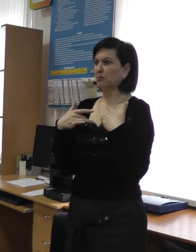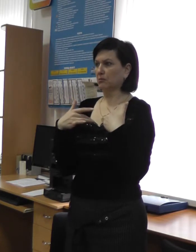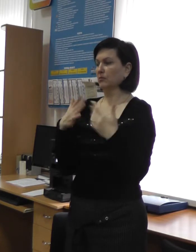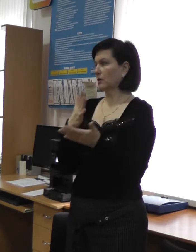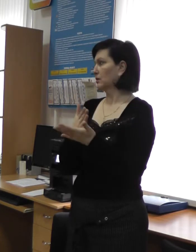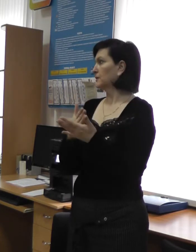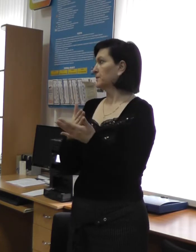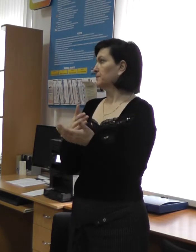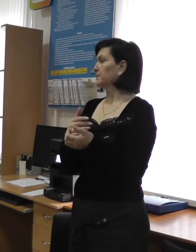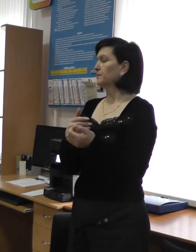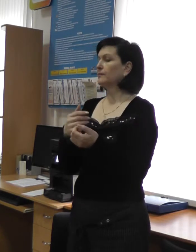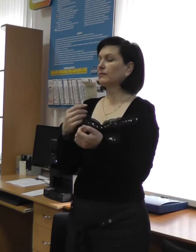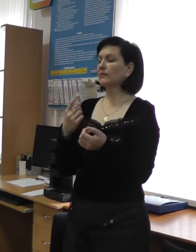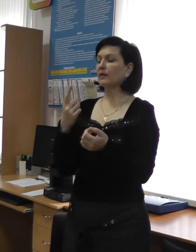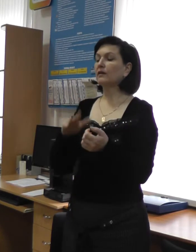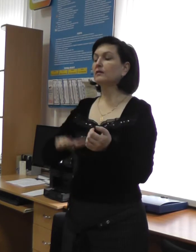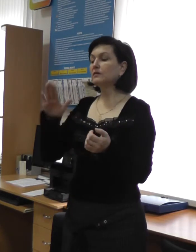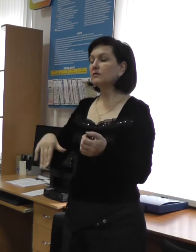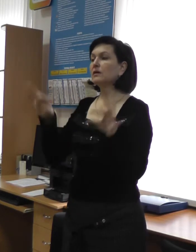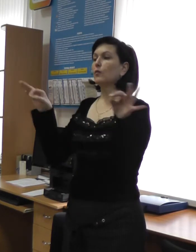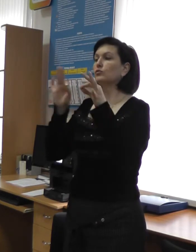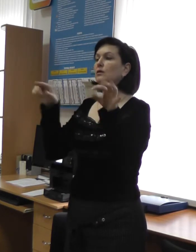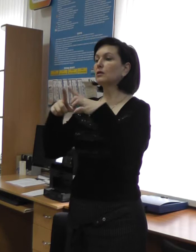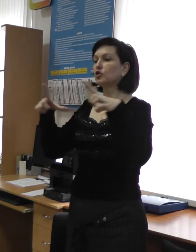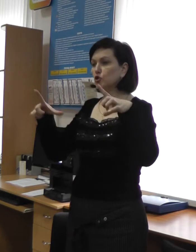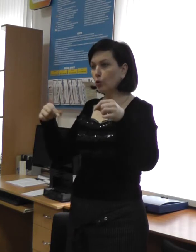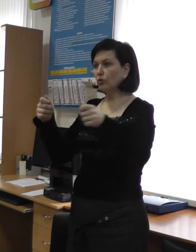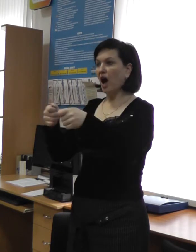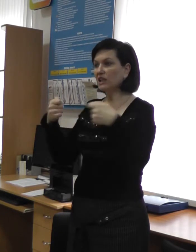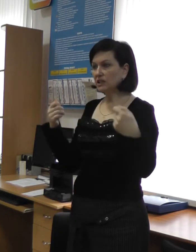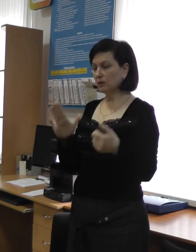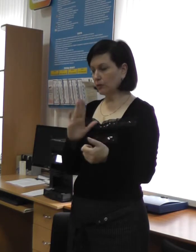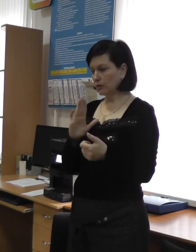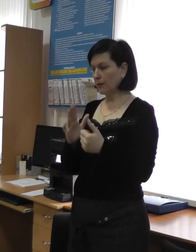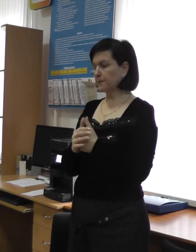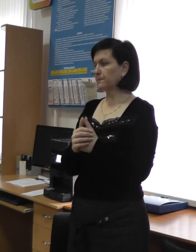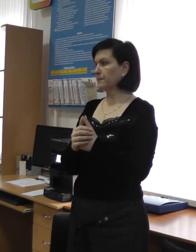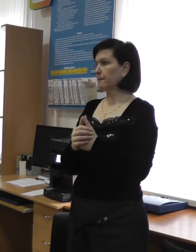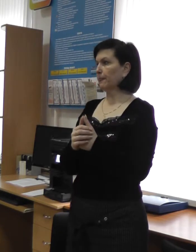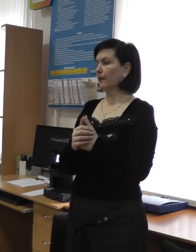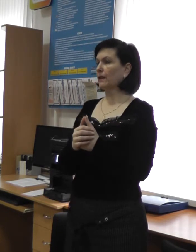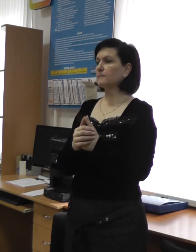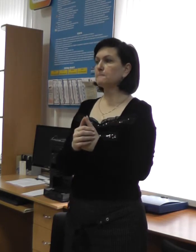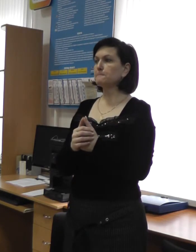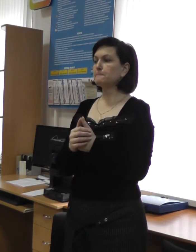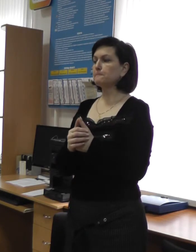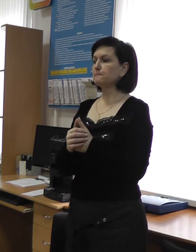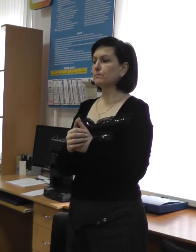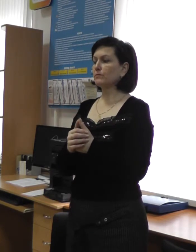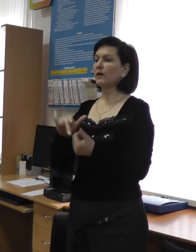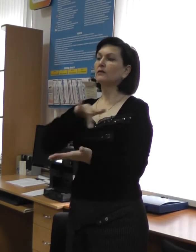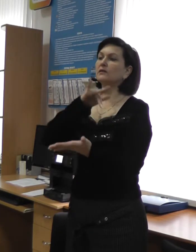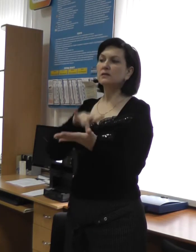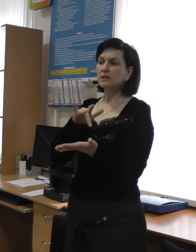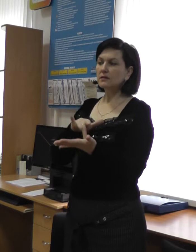первая на Северном Кавказе детская музыкальная школа. Большое внимание уделял губернатор и благоустройству губернского